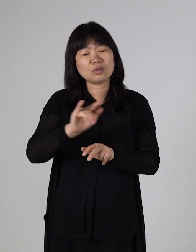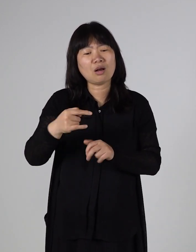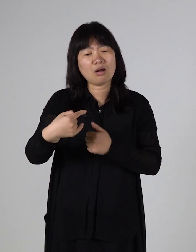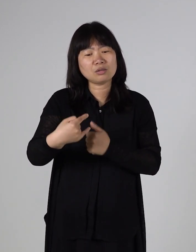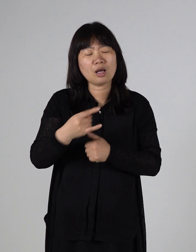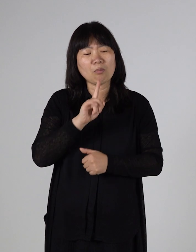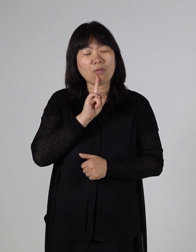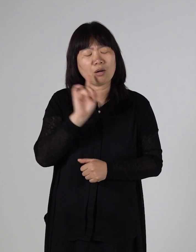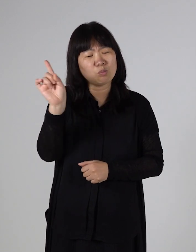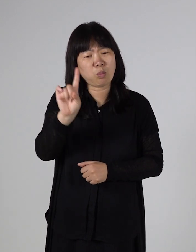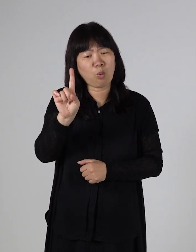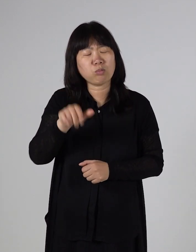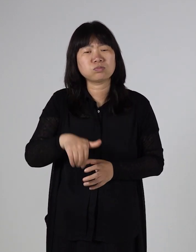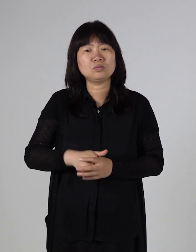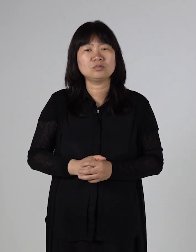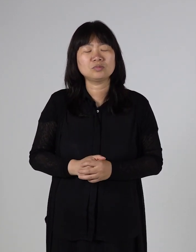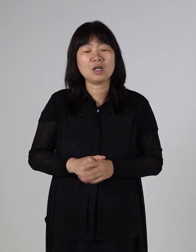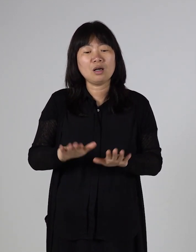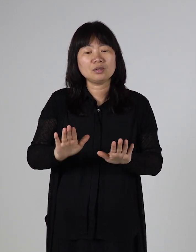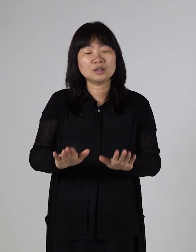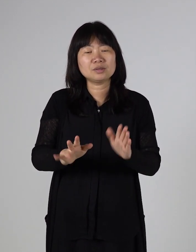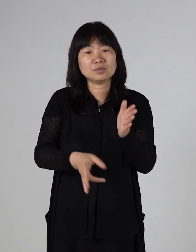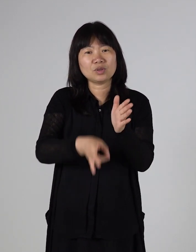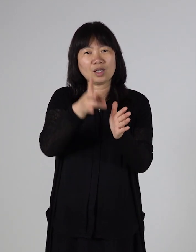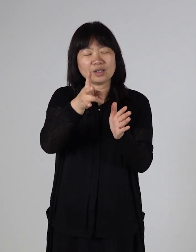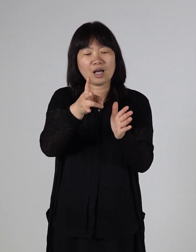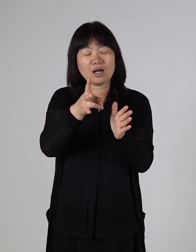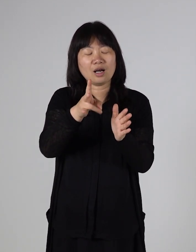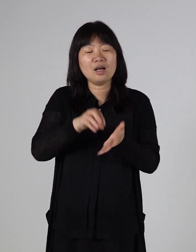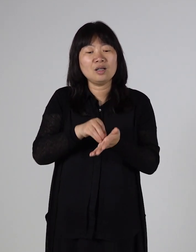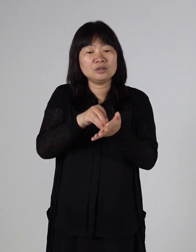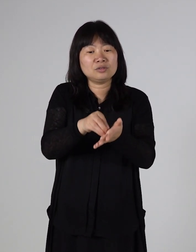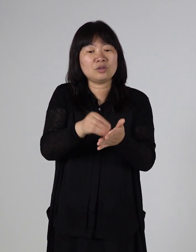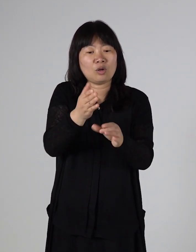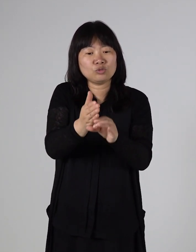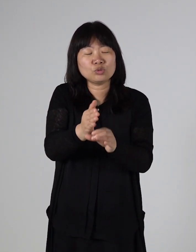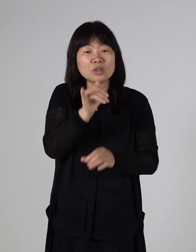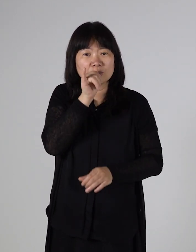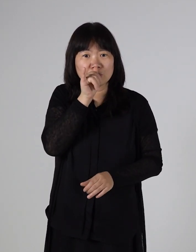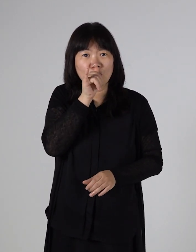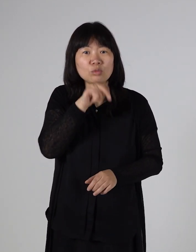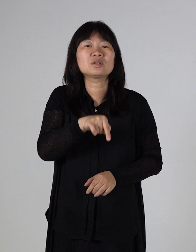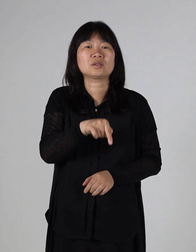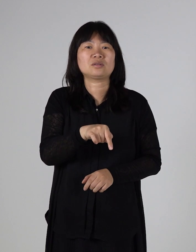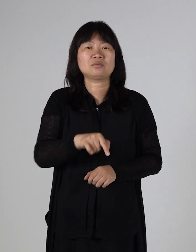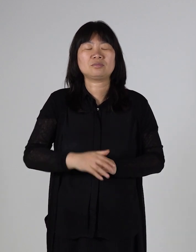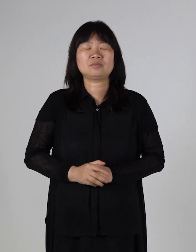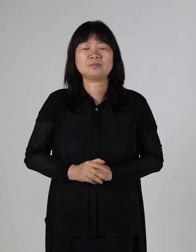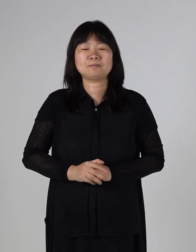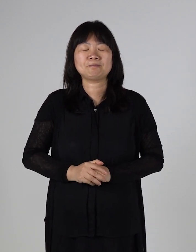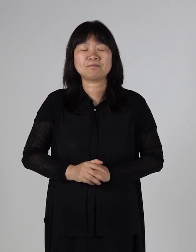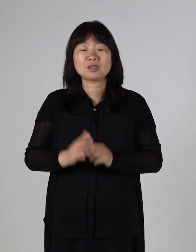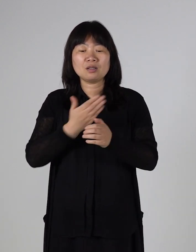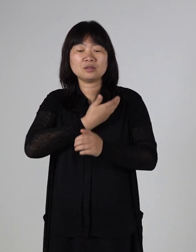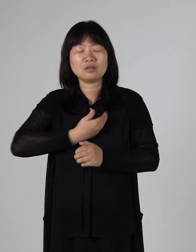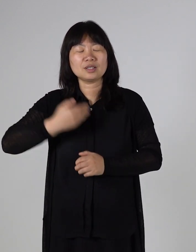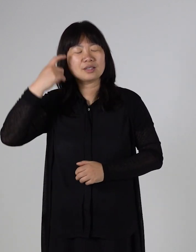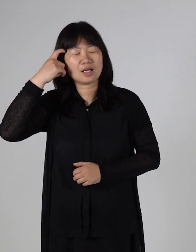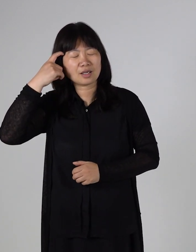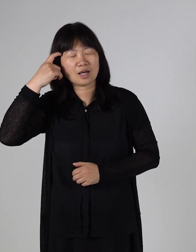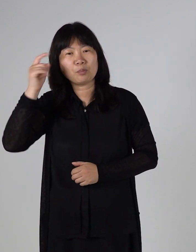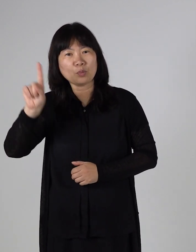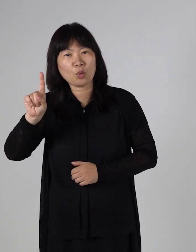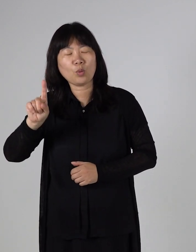거냐? 지금 이 길은 예루살렘으로 이제 막 들어서고 있는 길이고, 제자들의 인식